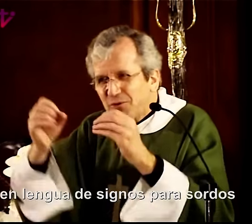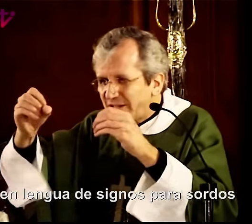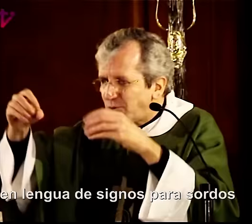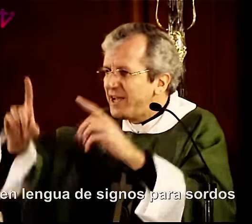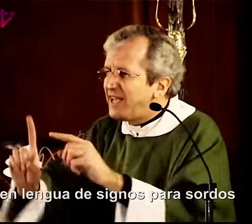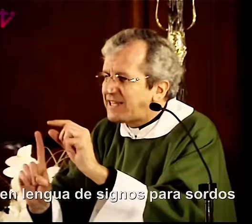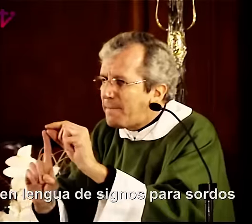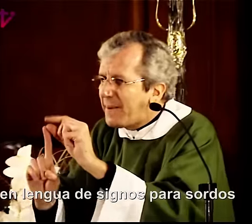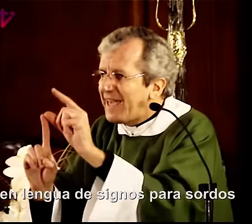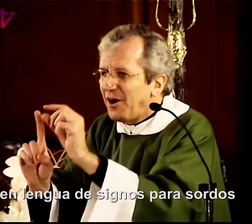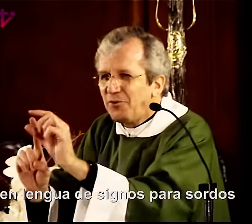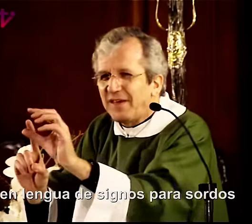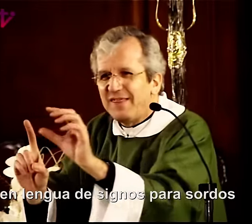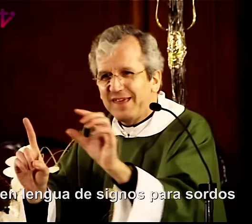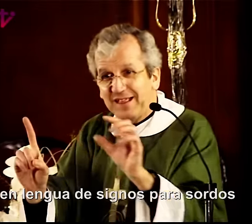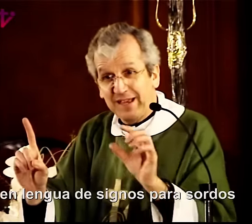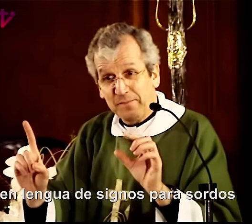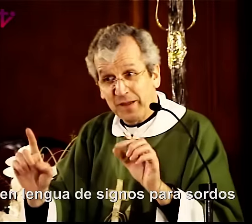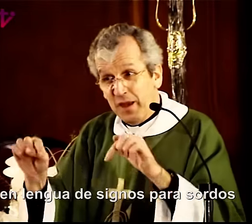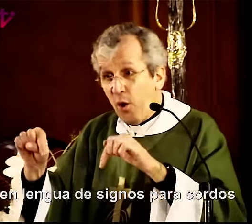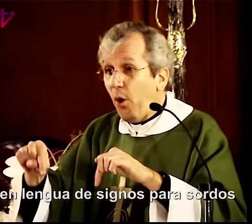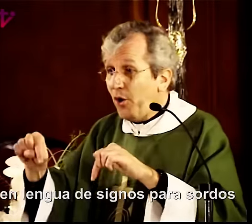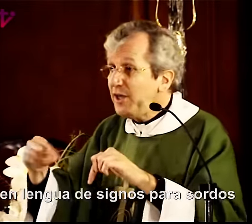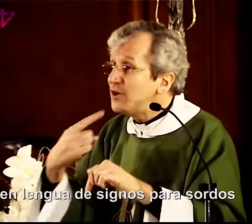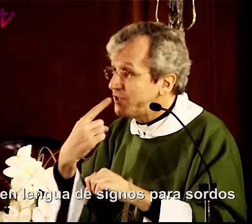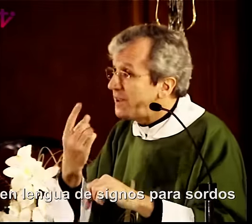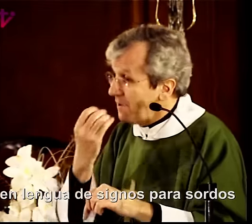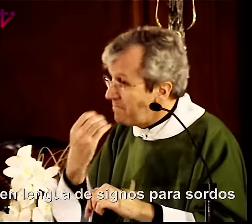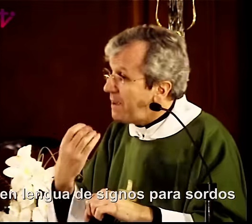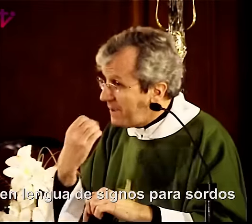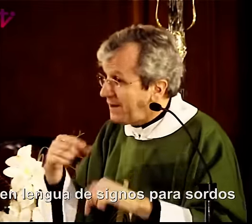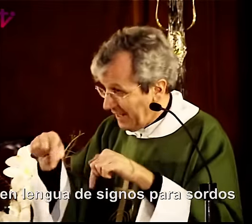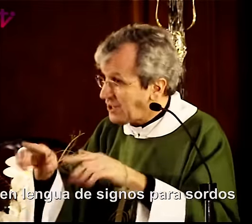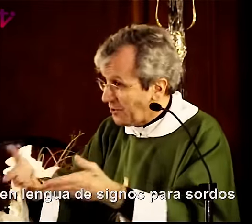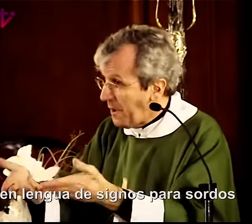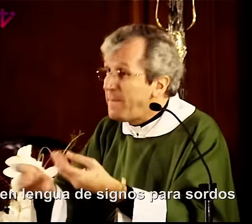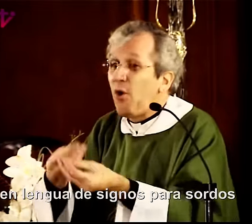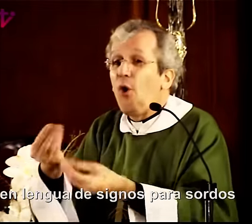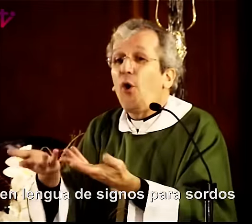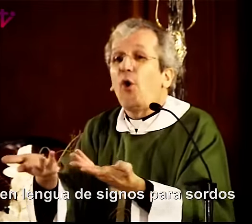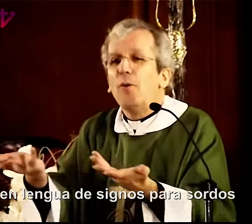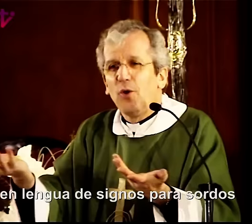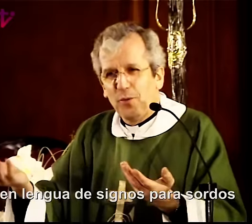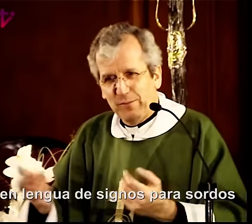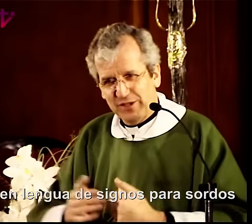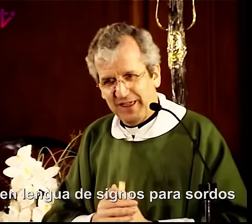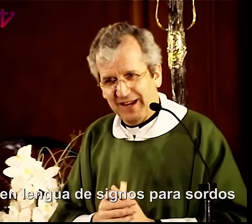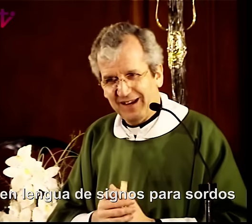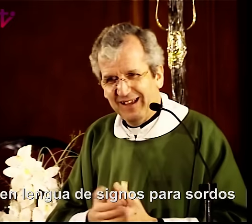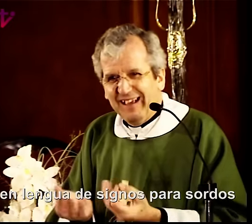somos esa pequeña luz que enciende. Hoy nos dice, bien, bien, eso, pero ¿cómo lo vamos a hacer? ¿De